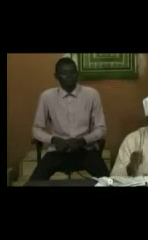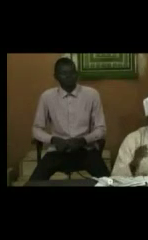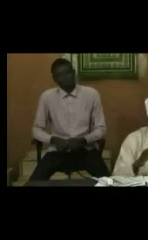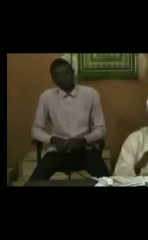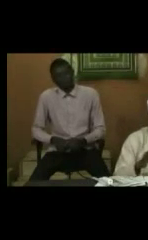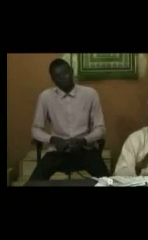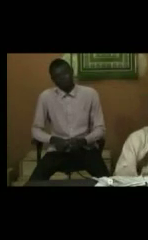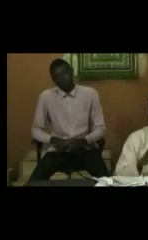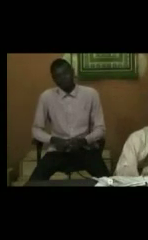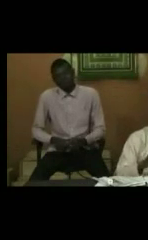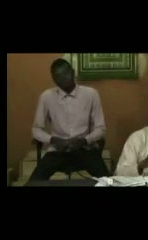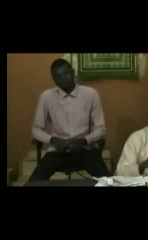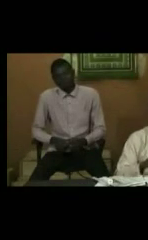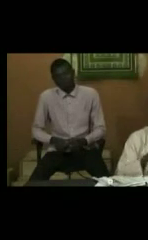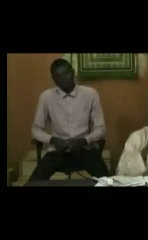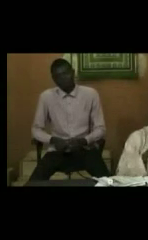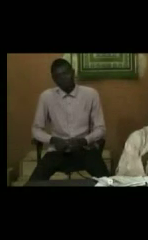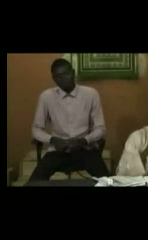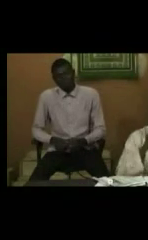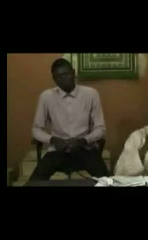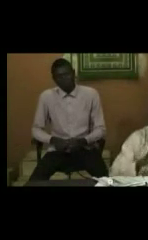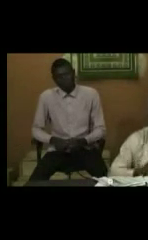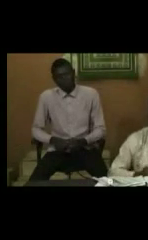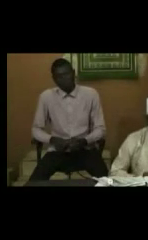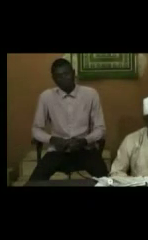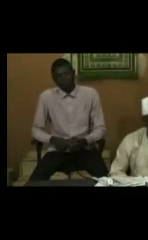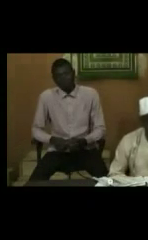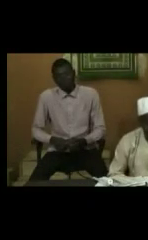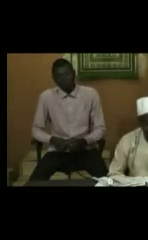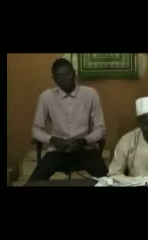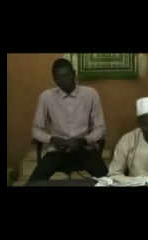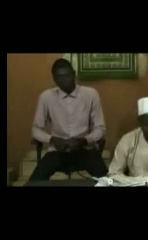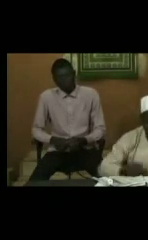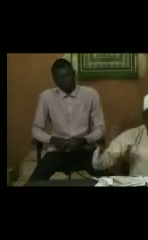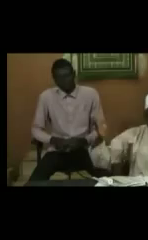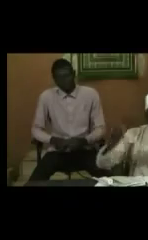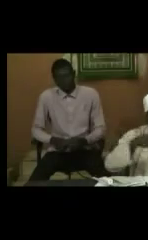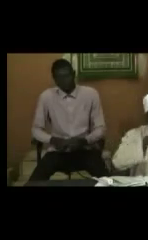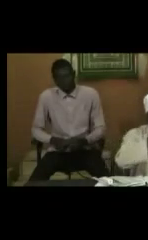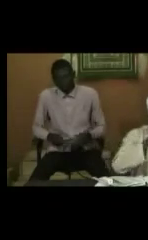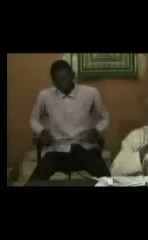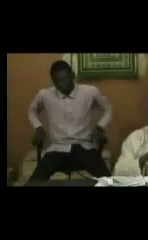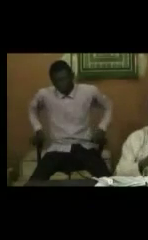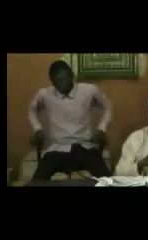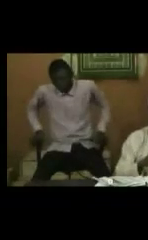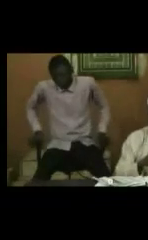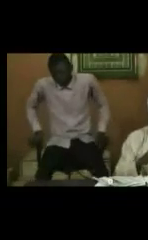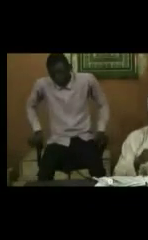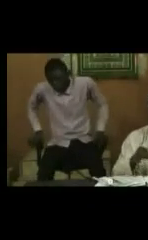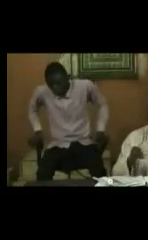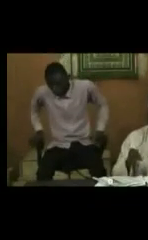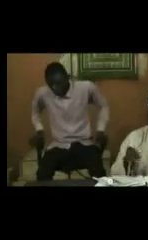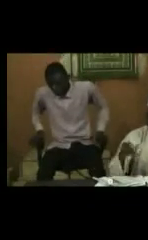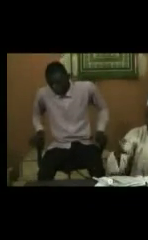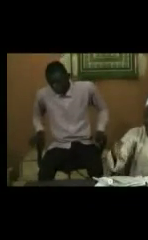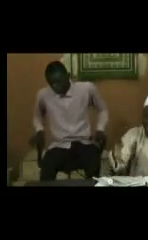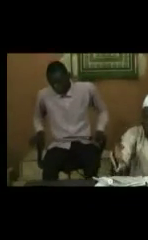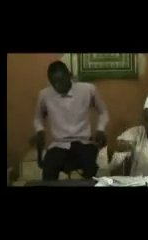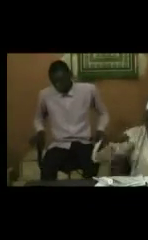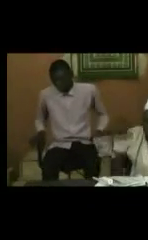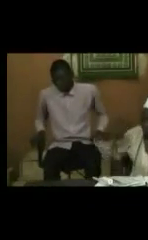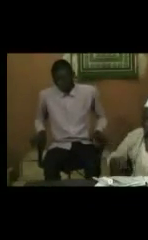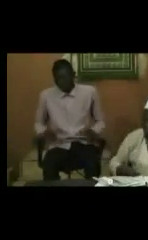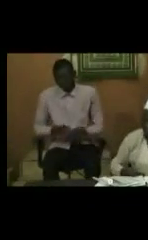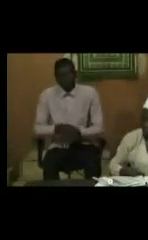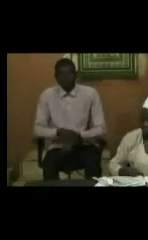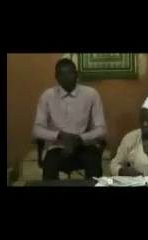awa wa oba ketekete kan khori jamina le koriya ketekete to jade lati nulu